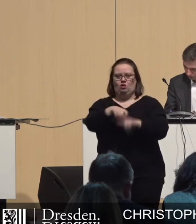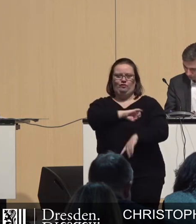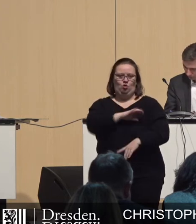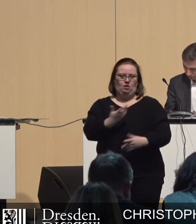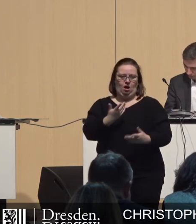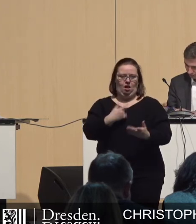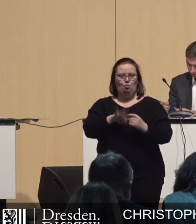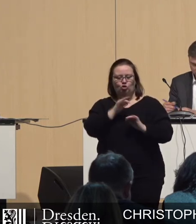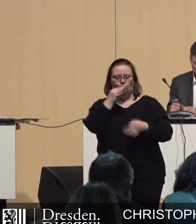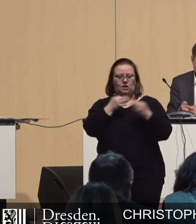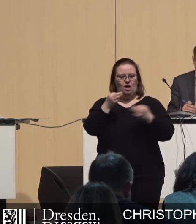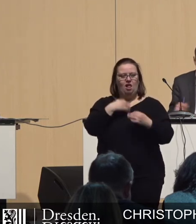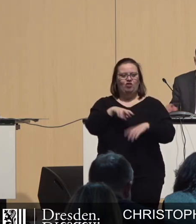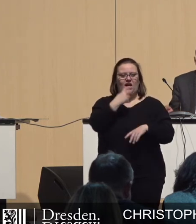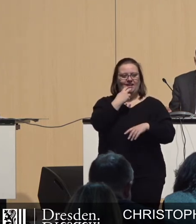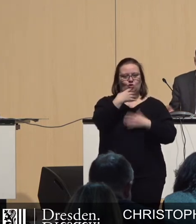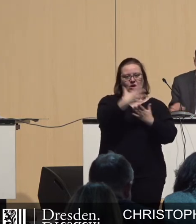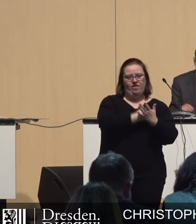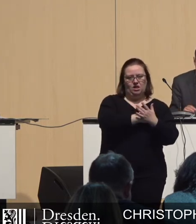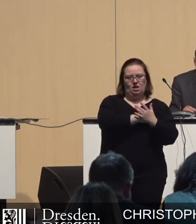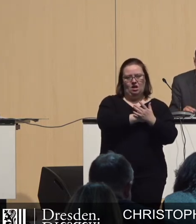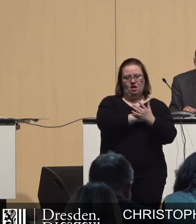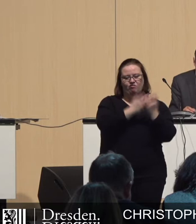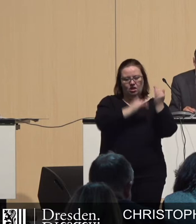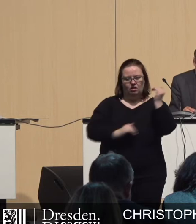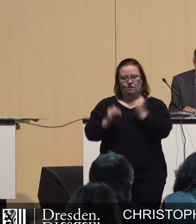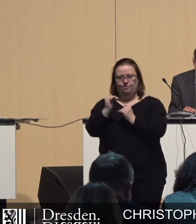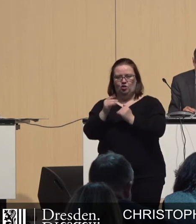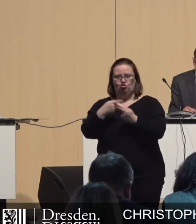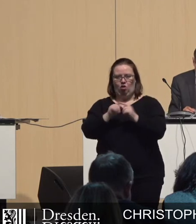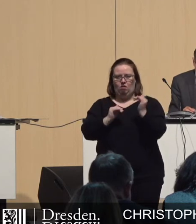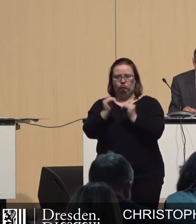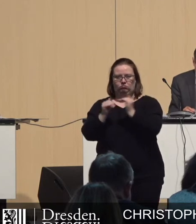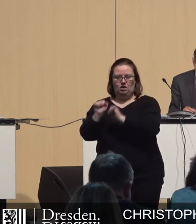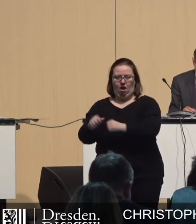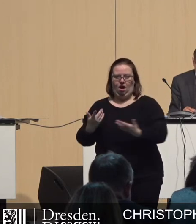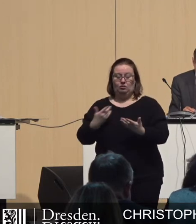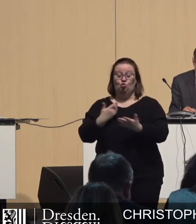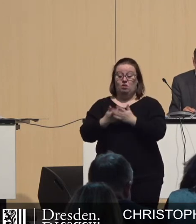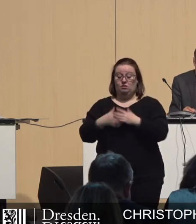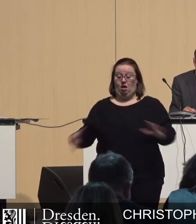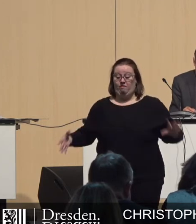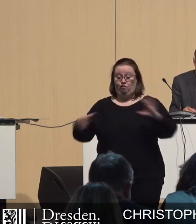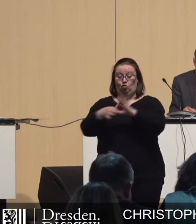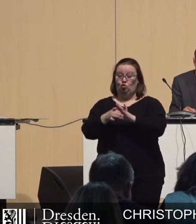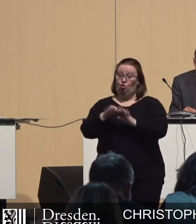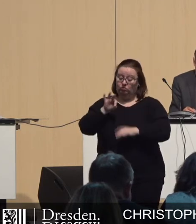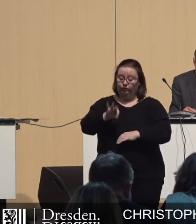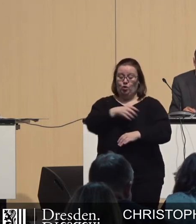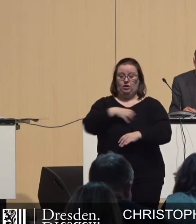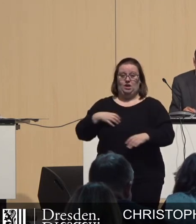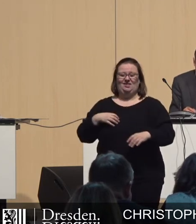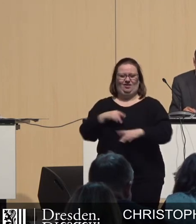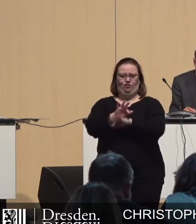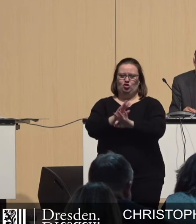in der direkten Verrechnung der Enso-Gewinne, die zukünftig möglich sind. Dadurch hat die Fusion eine große wirtschaftliche Bedeutung und